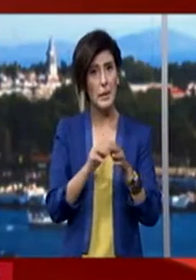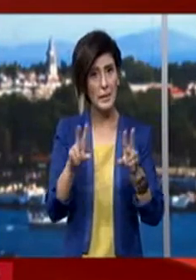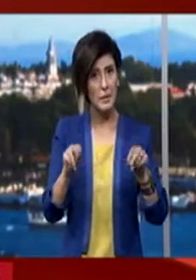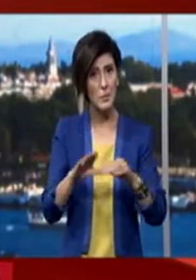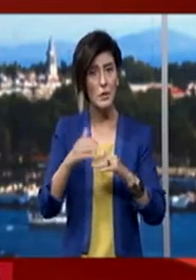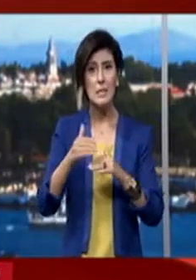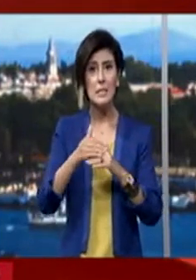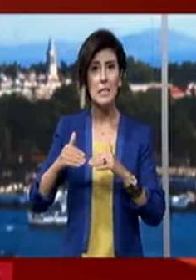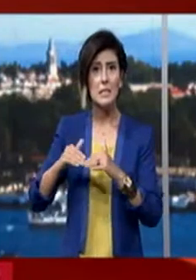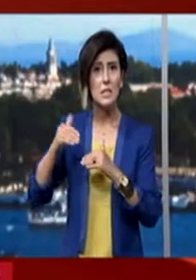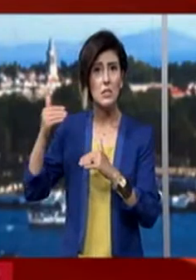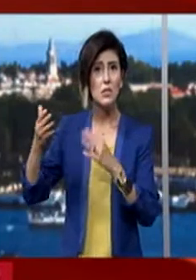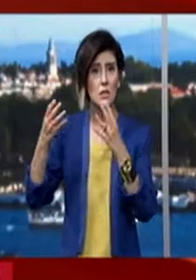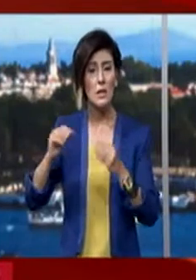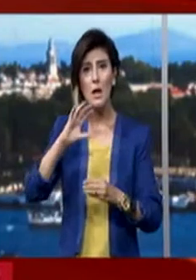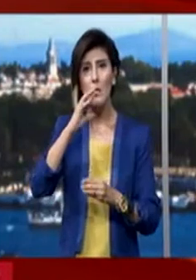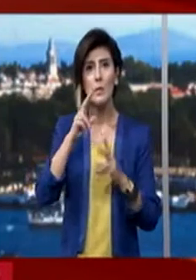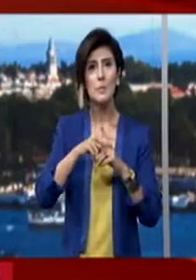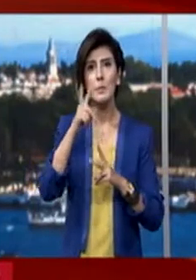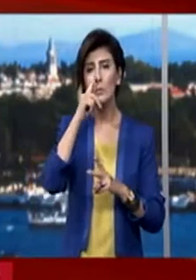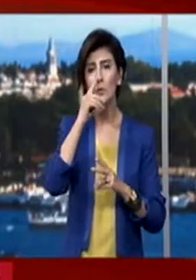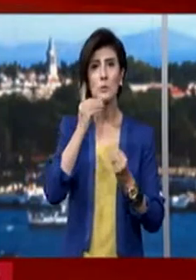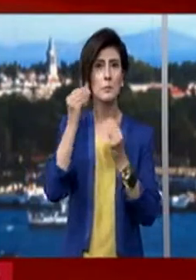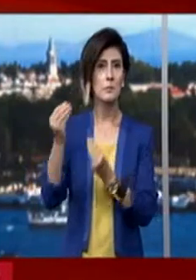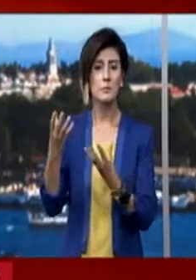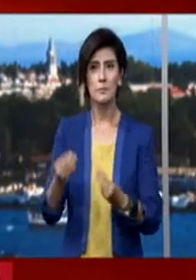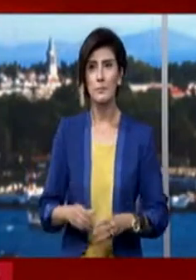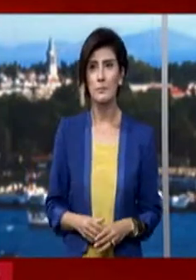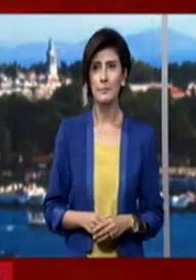ardından sınır dışı edilmek üzere Aybalık Emniyet Müdürlüğü'ne teslim edildi.